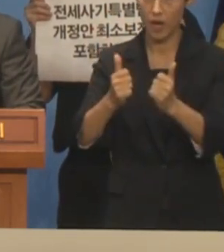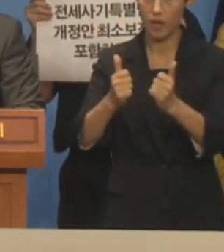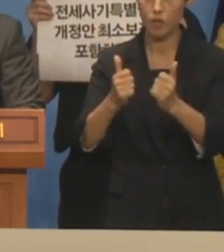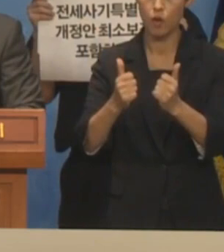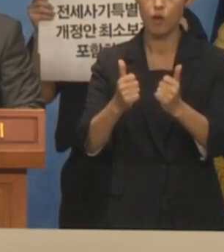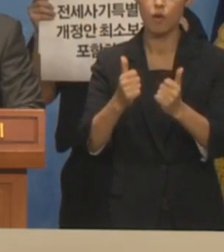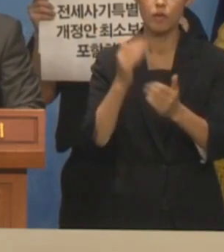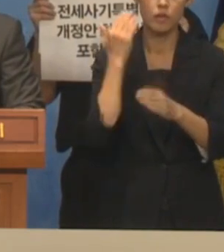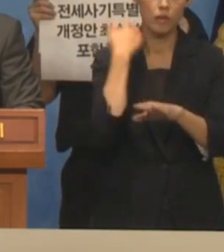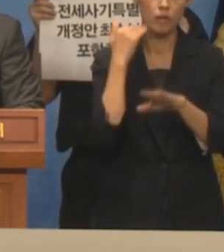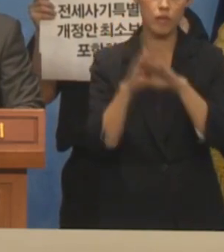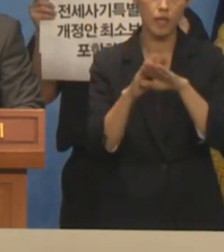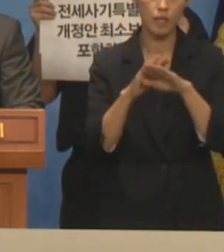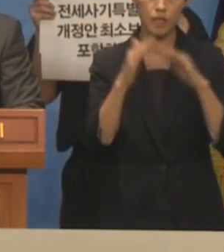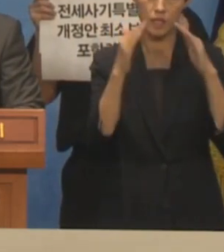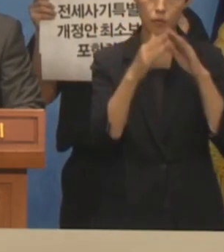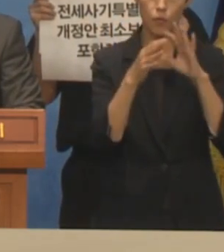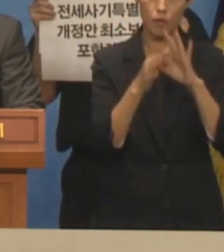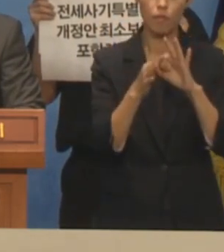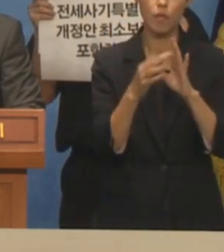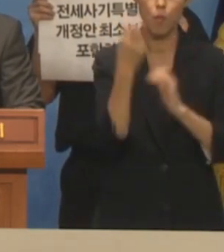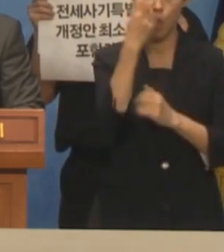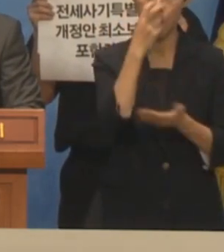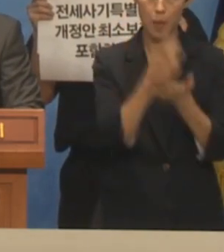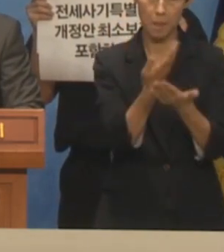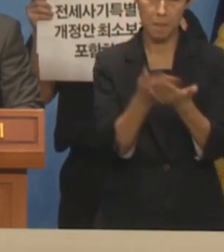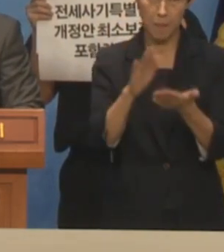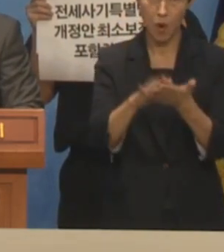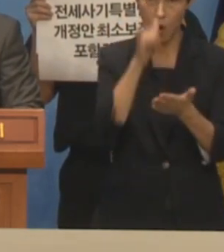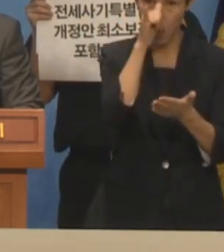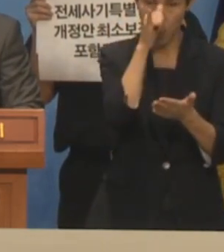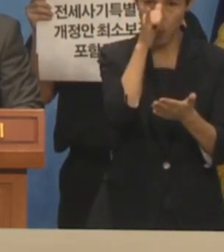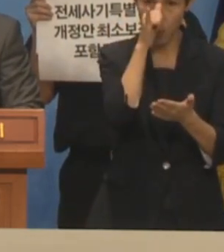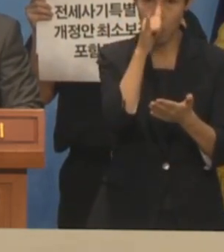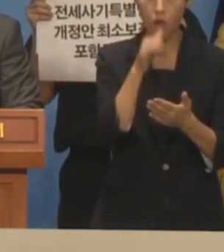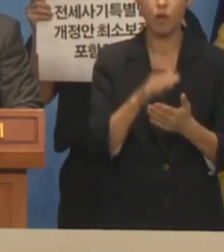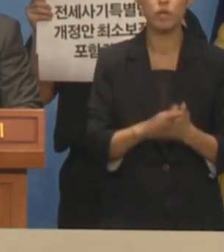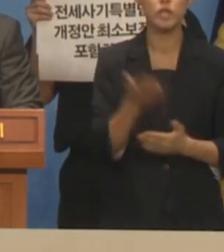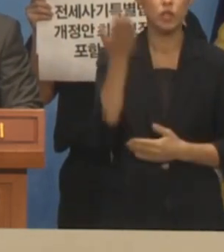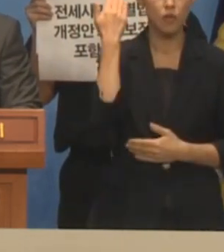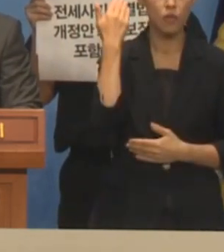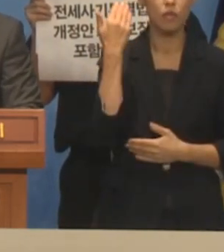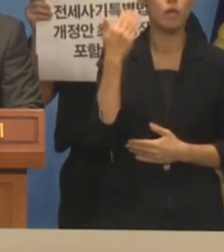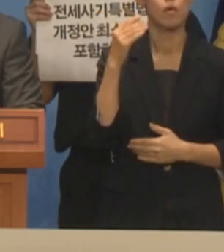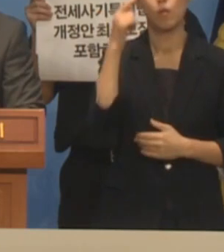개정을 하면서 지금은 이제 선순위 전세금을 확인할 수 있는데 그 전까지는 확인할 방법이 없었습니다.